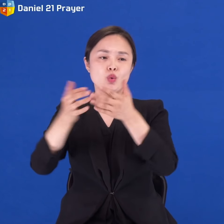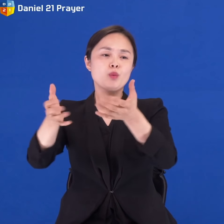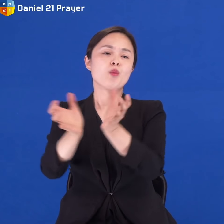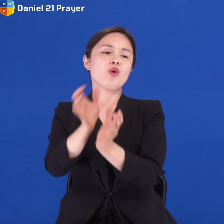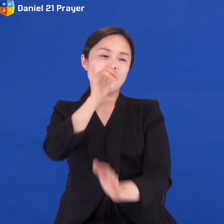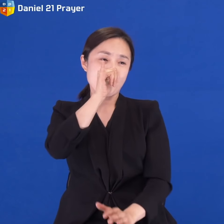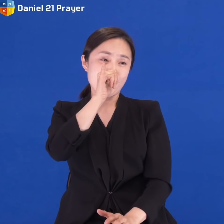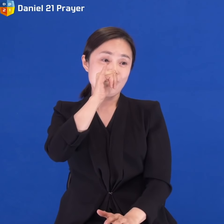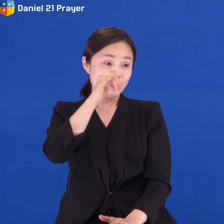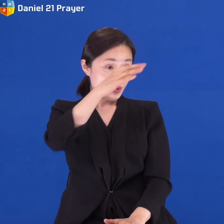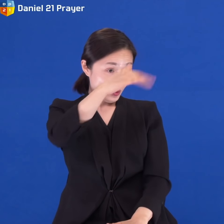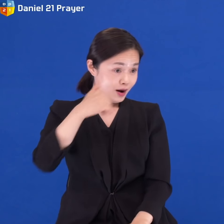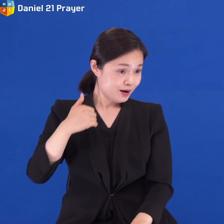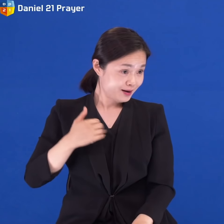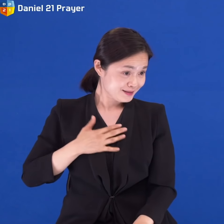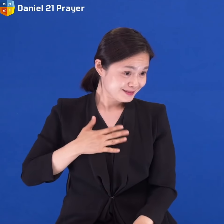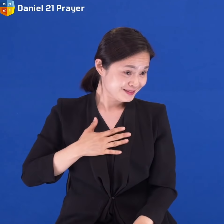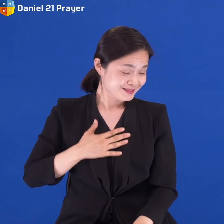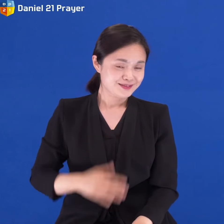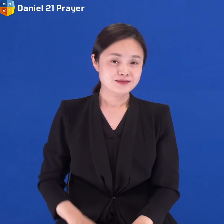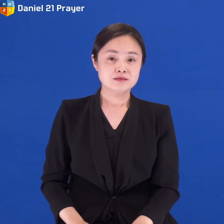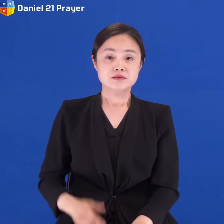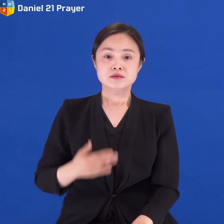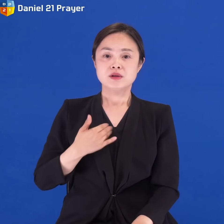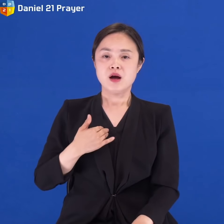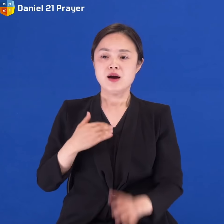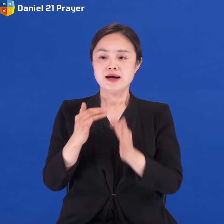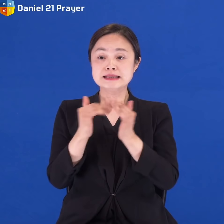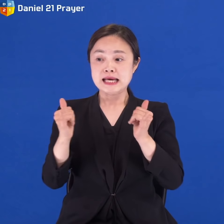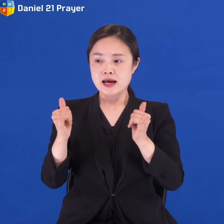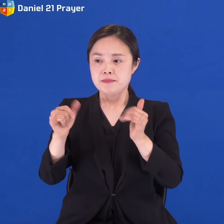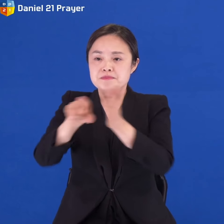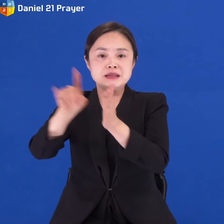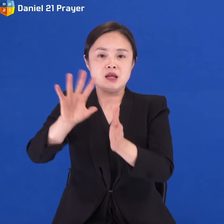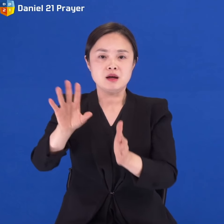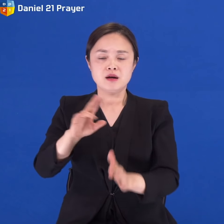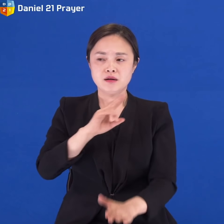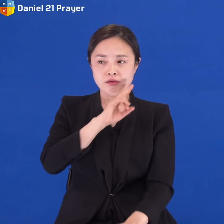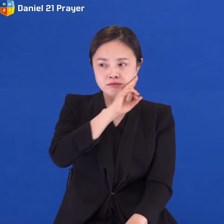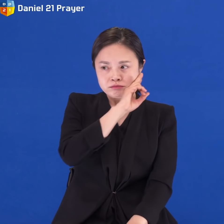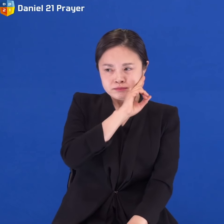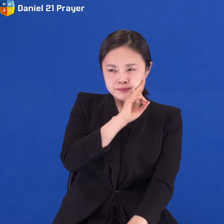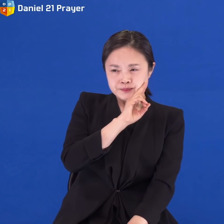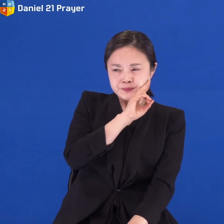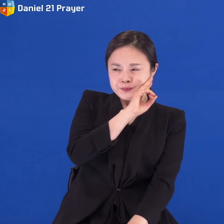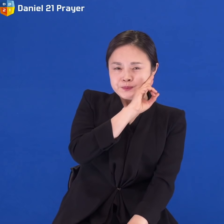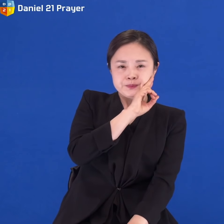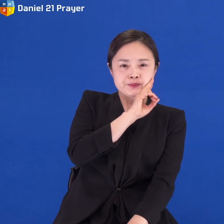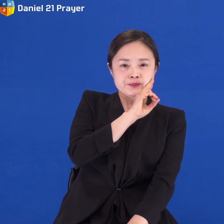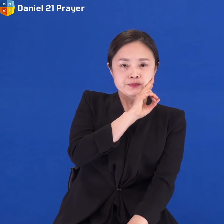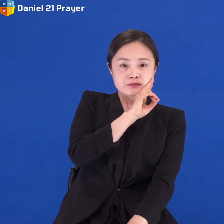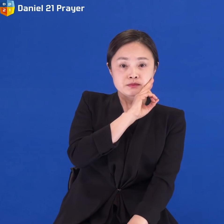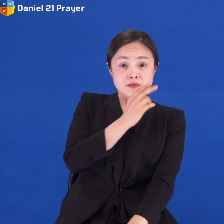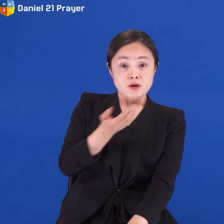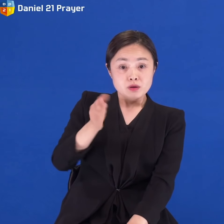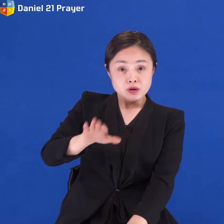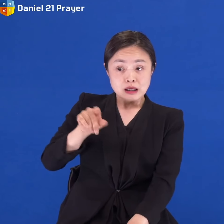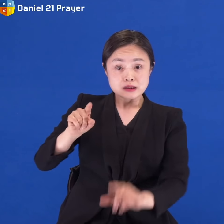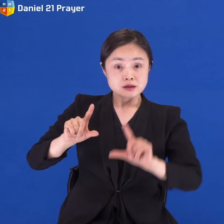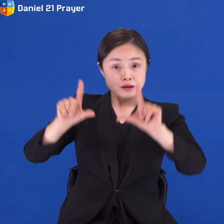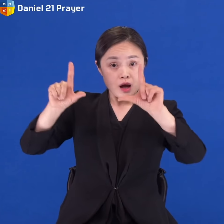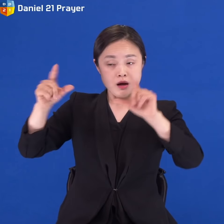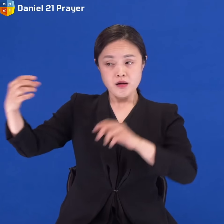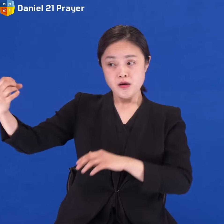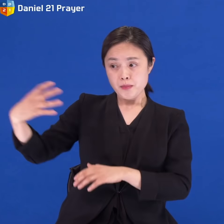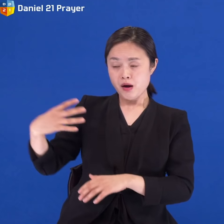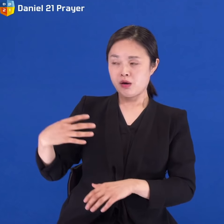그런데 신기하게도 예배당 간 것이 씨가 들어있었는지 말을